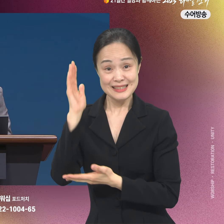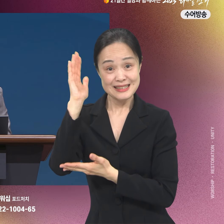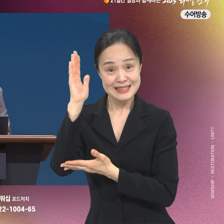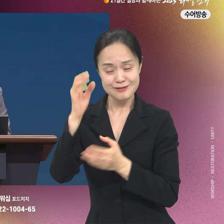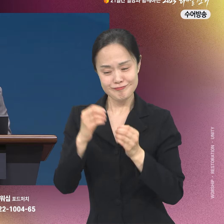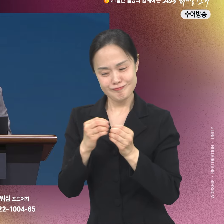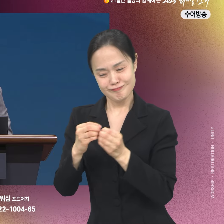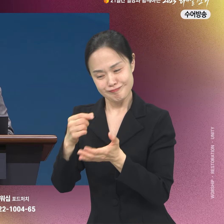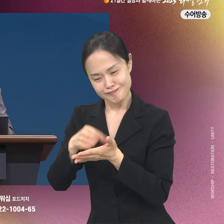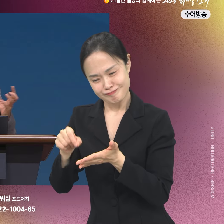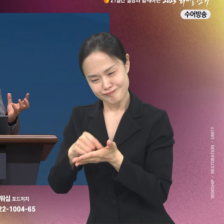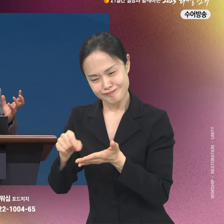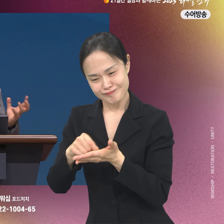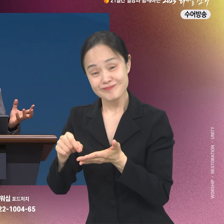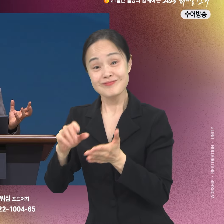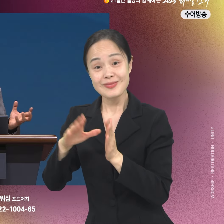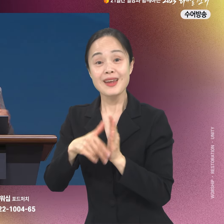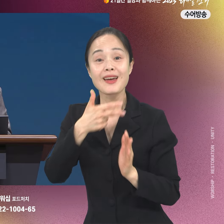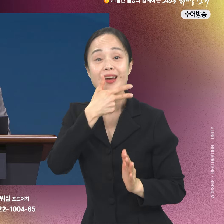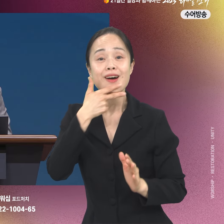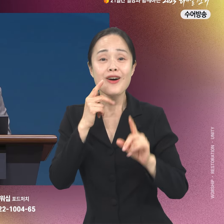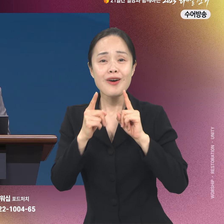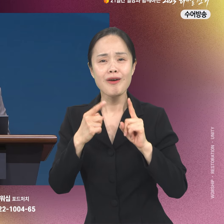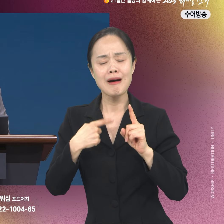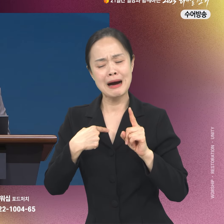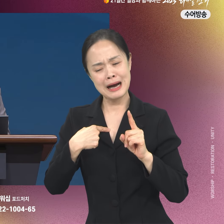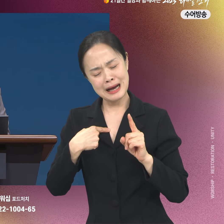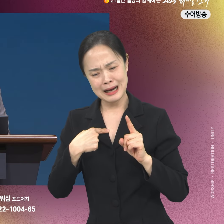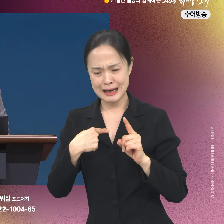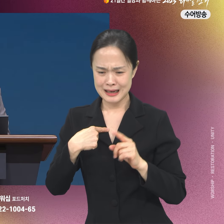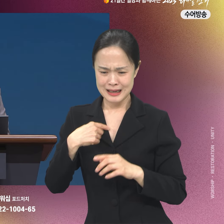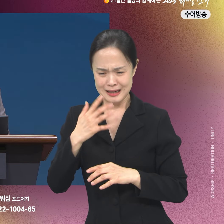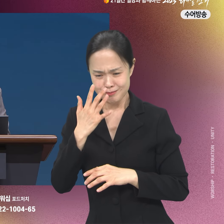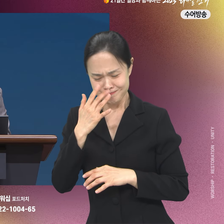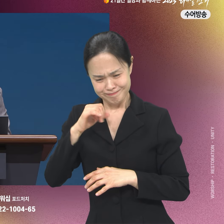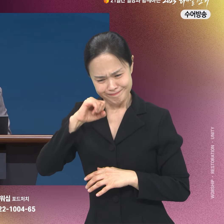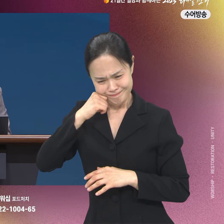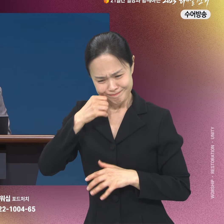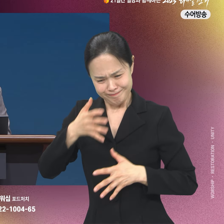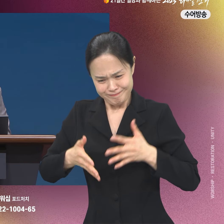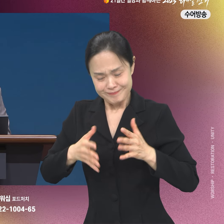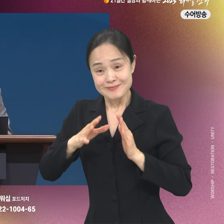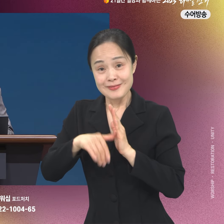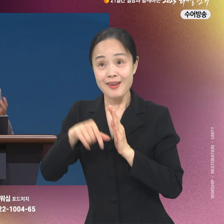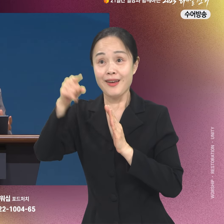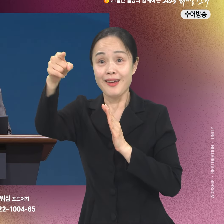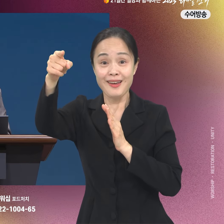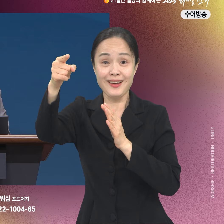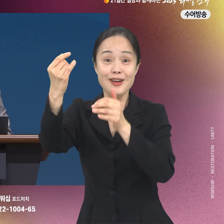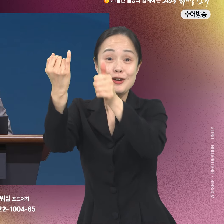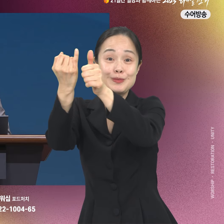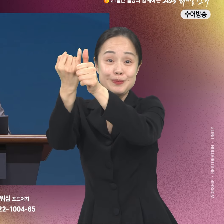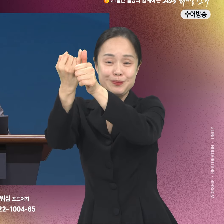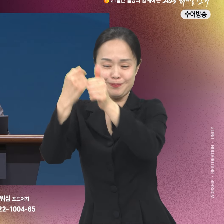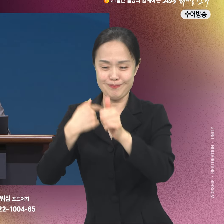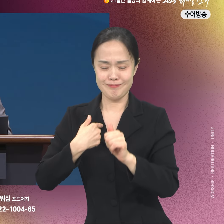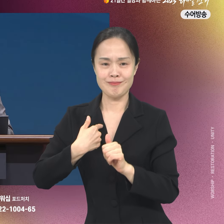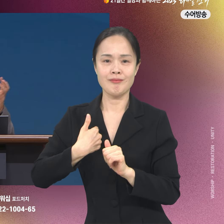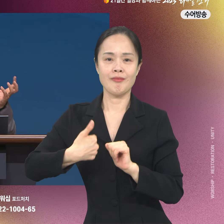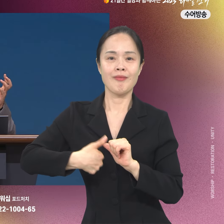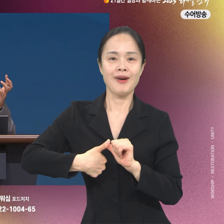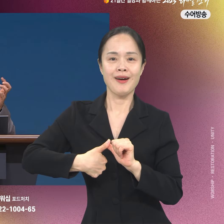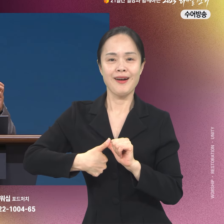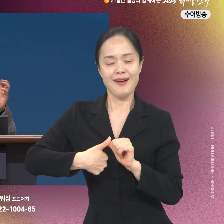그래서 이제 영어로도 이제 어떤 것들을 신경을 썼냐면, 뭐 이걸로 공격하시는 분들도 있던데,